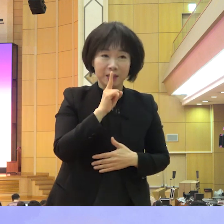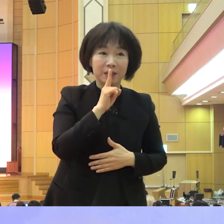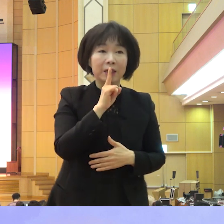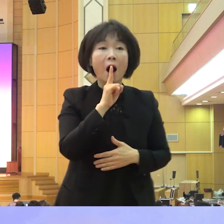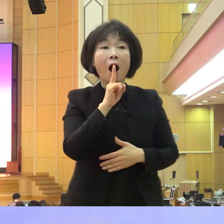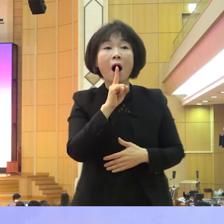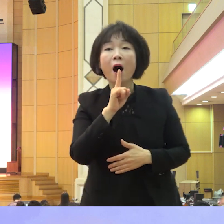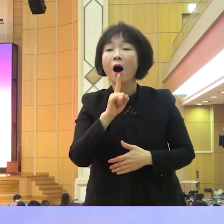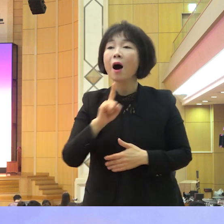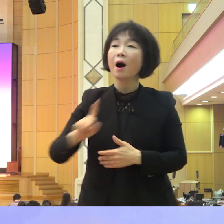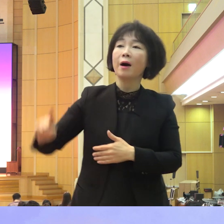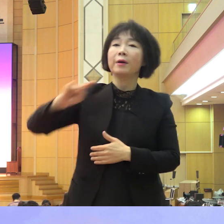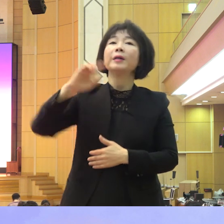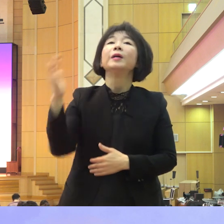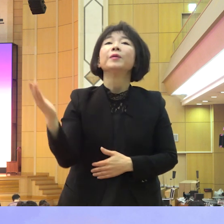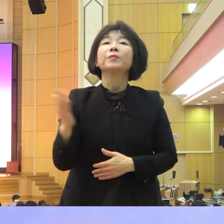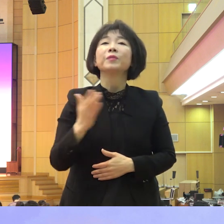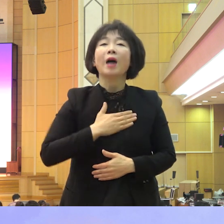예비하신,